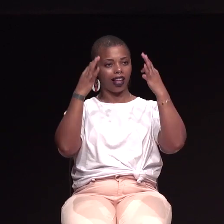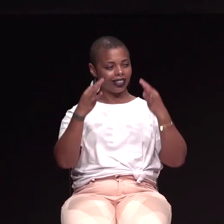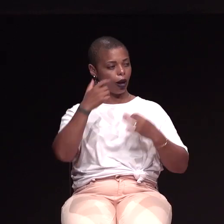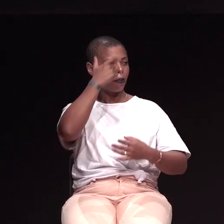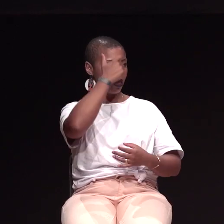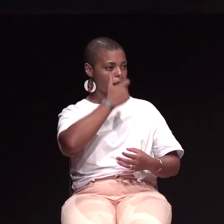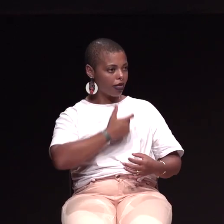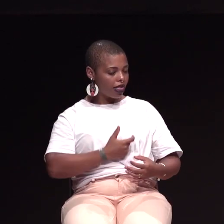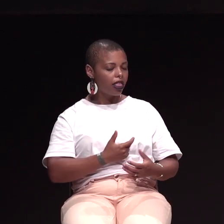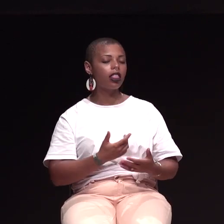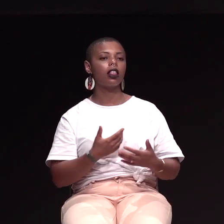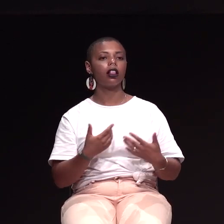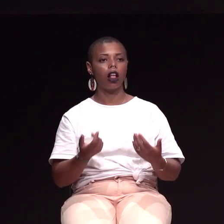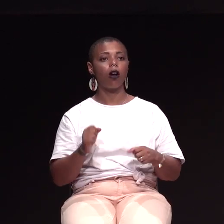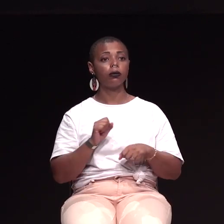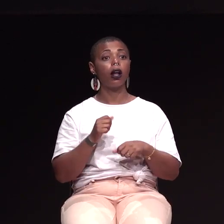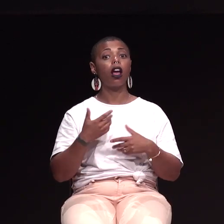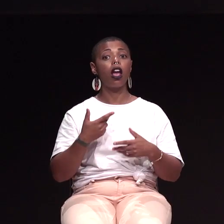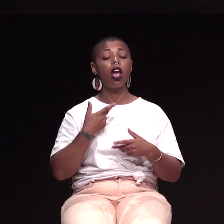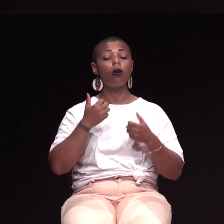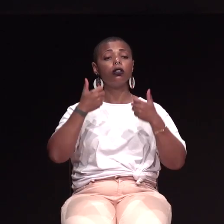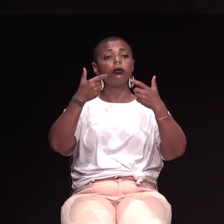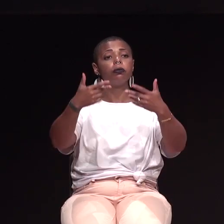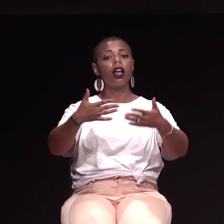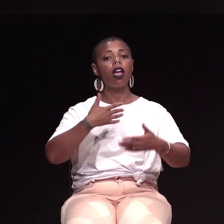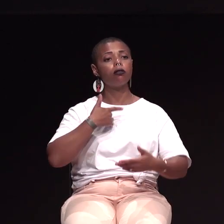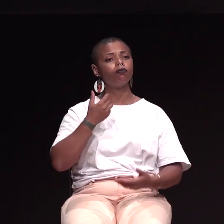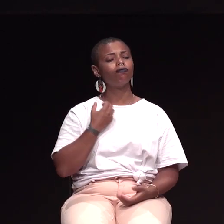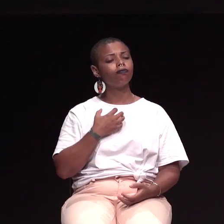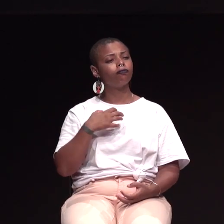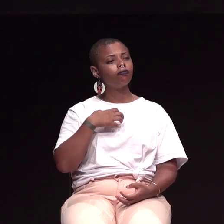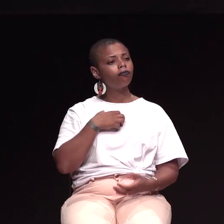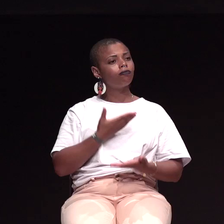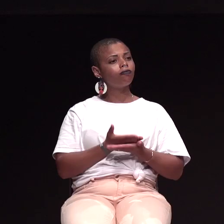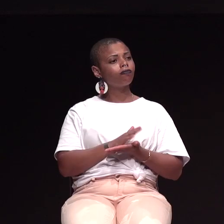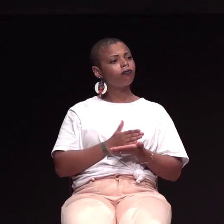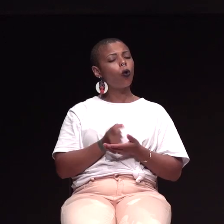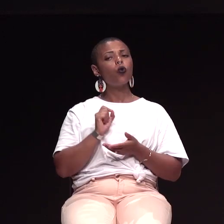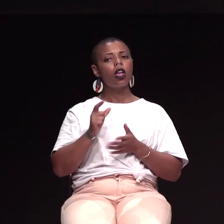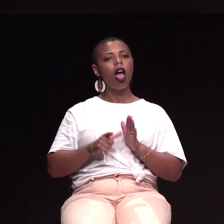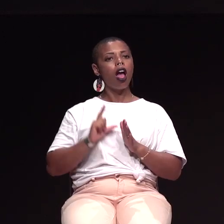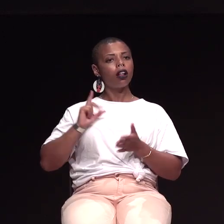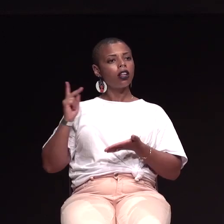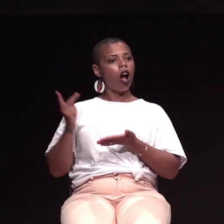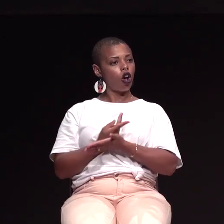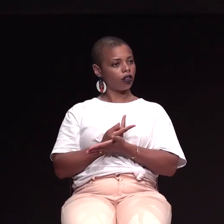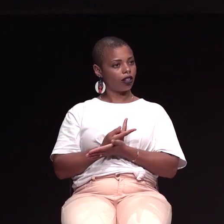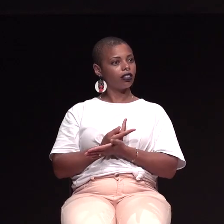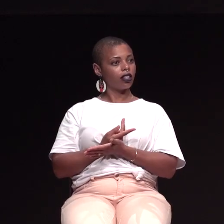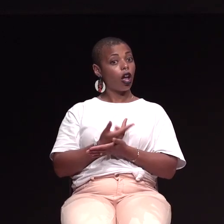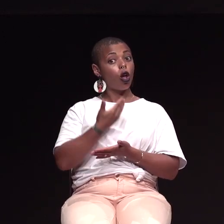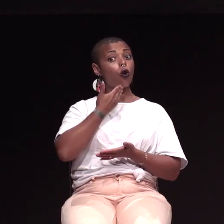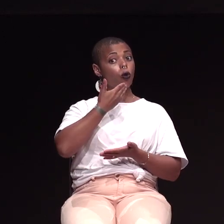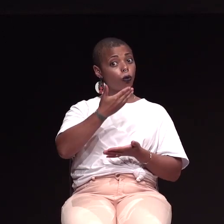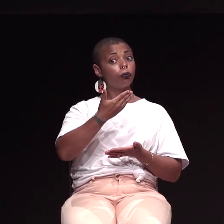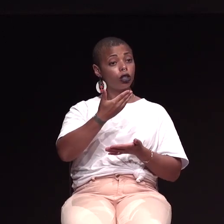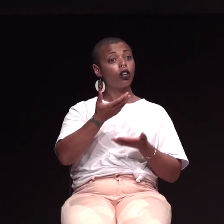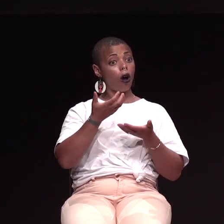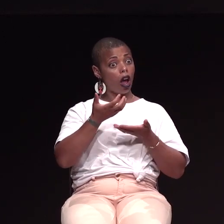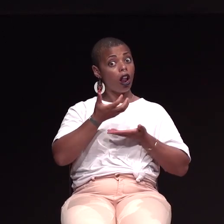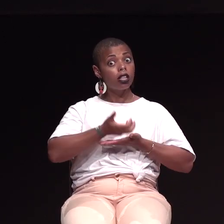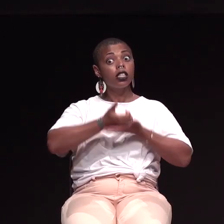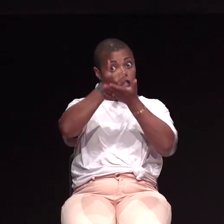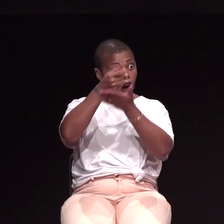de que eu dissesse, eu falei desse constrangimento pelo qual passei e pedi que ficasse registrado